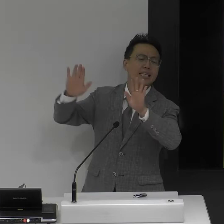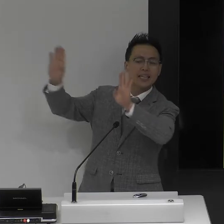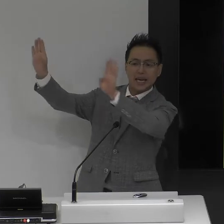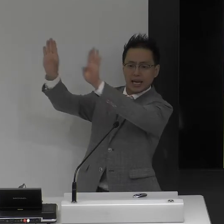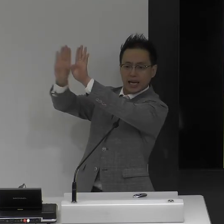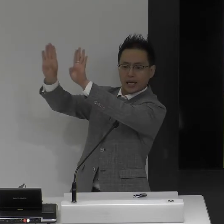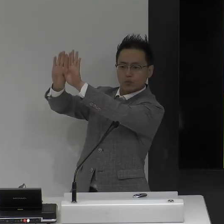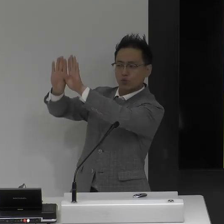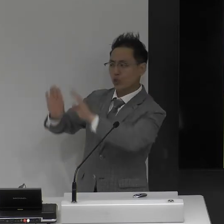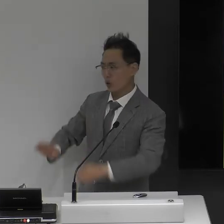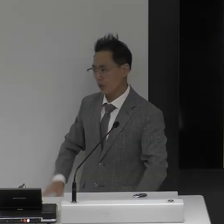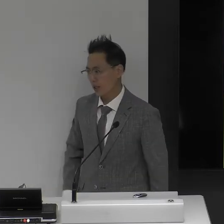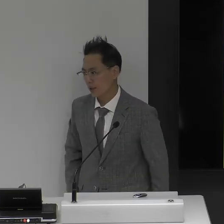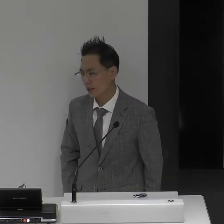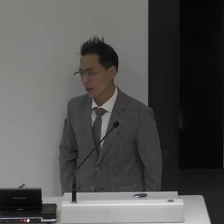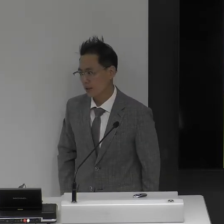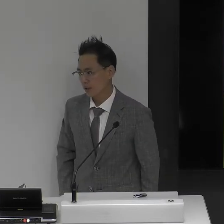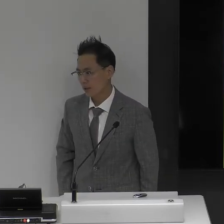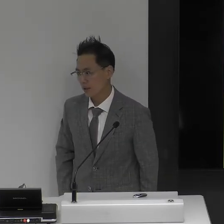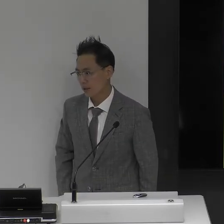하늘의 문이로다.